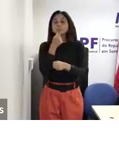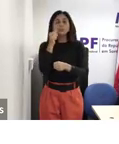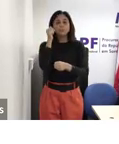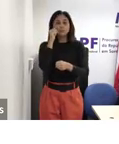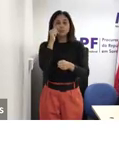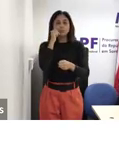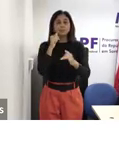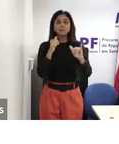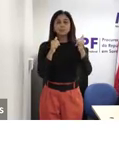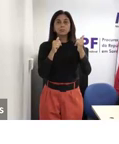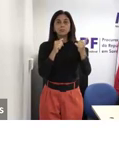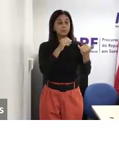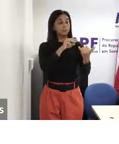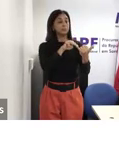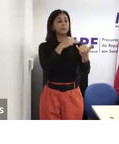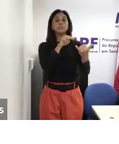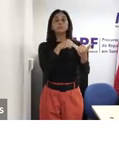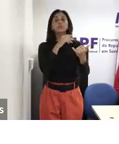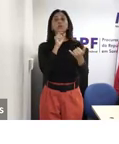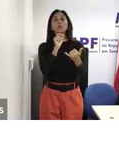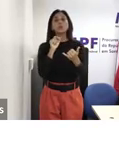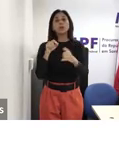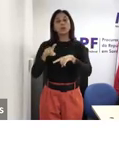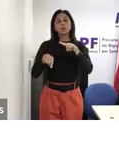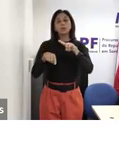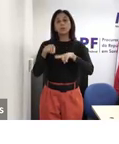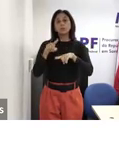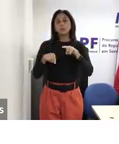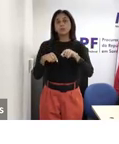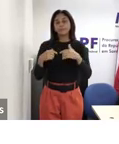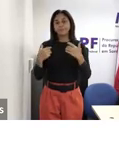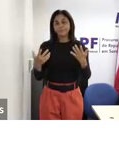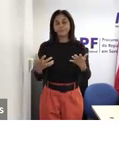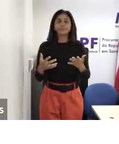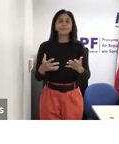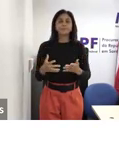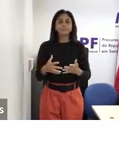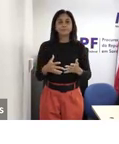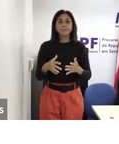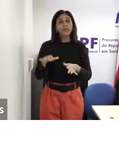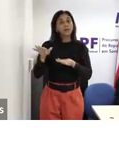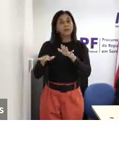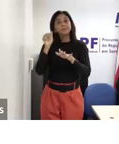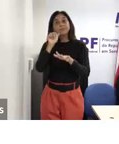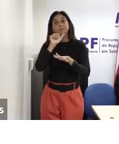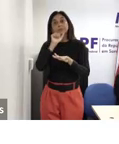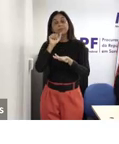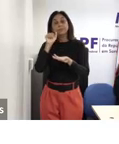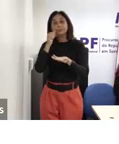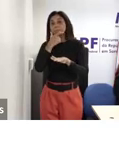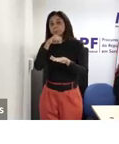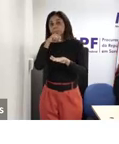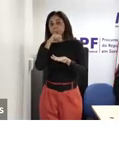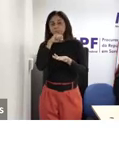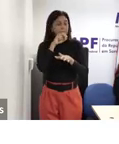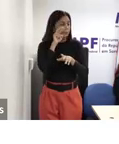mensagens de cunho sexual Então apesar da supervisão a internet tem